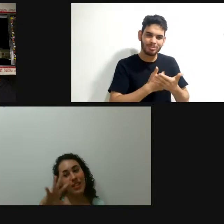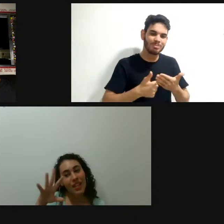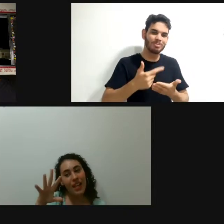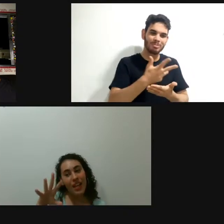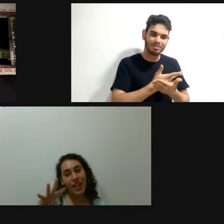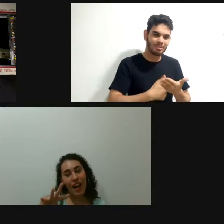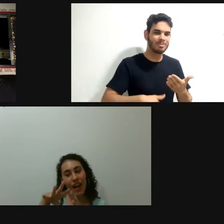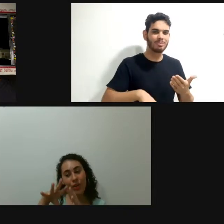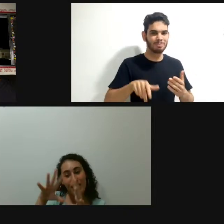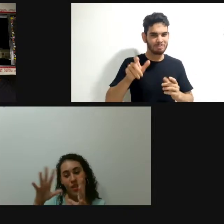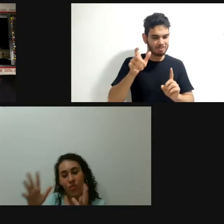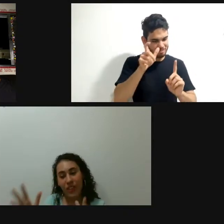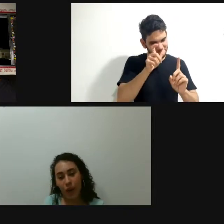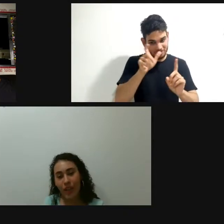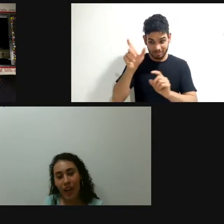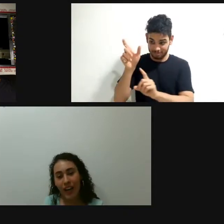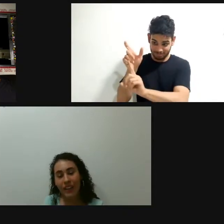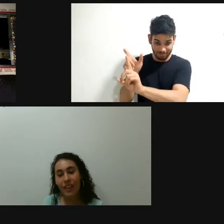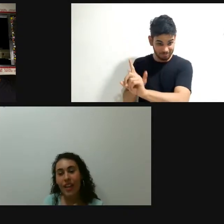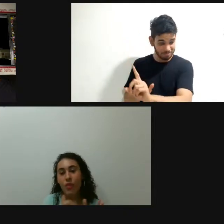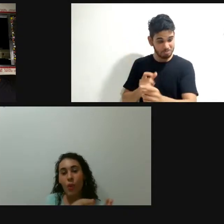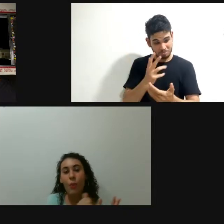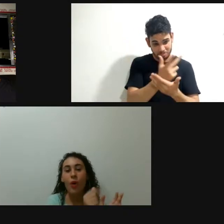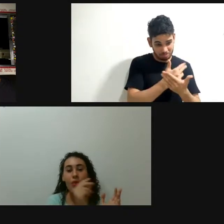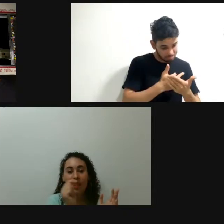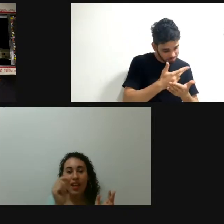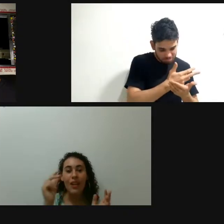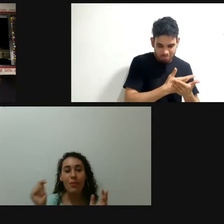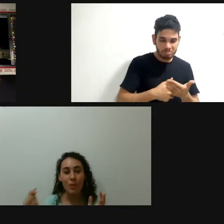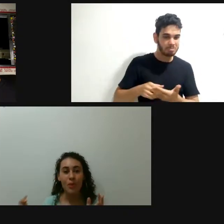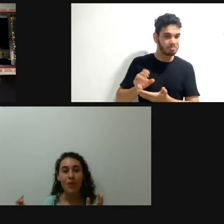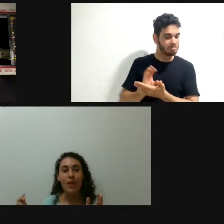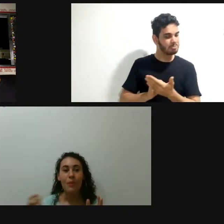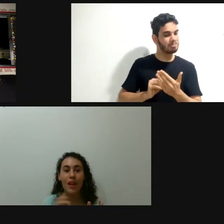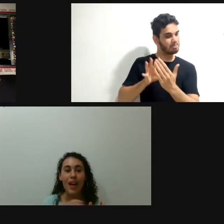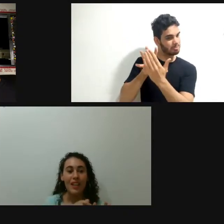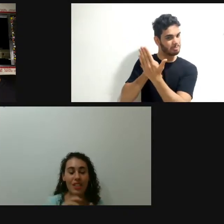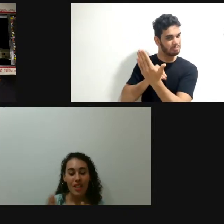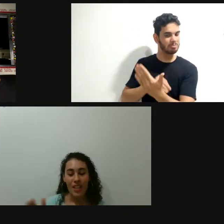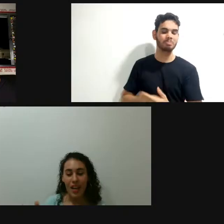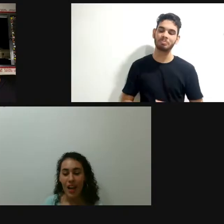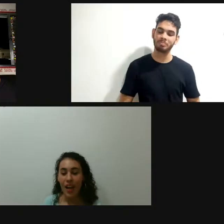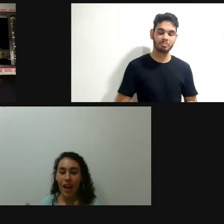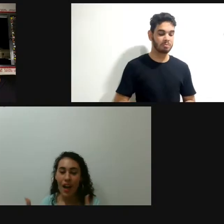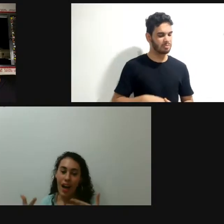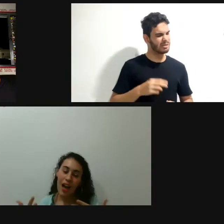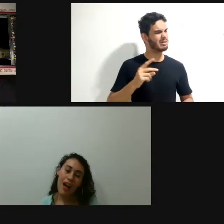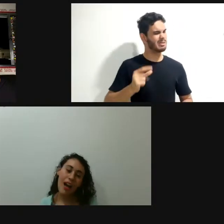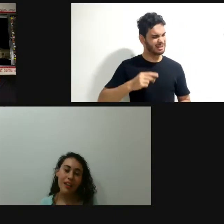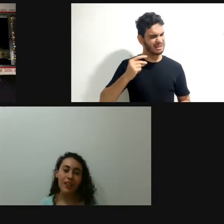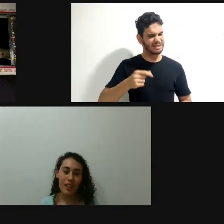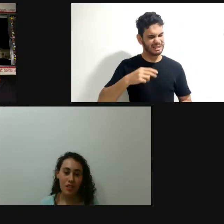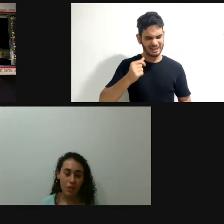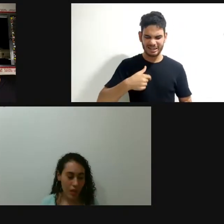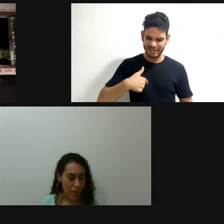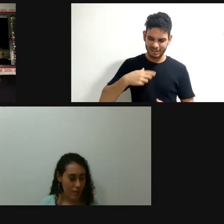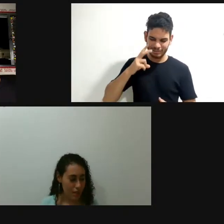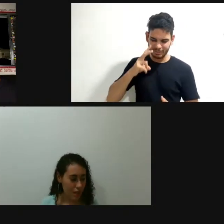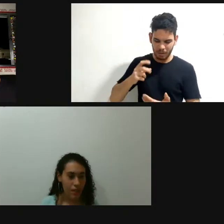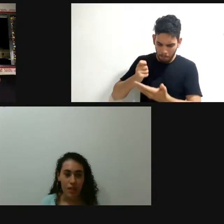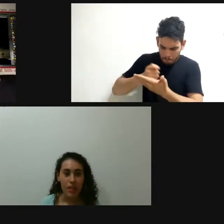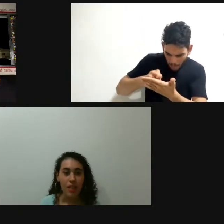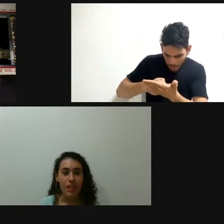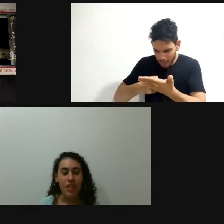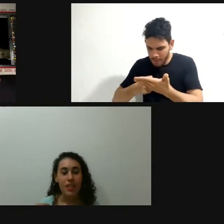ela não ia. O desenho final da Agatha levou um bom tempo até chegar à Agatha que a gente